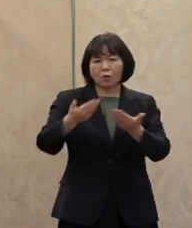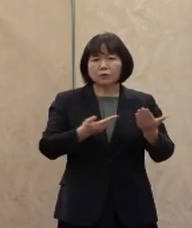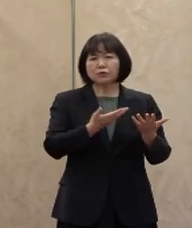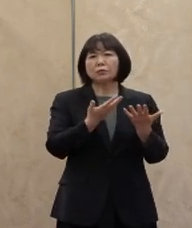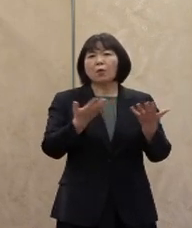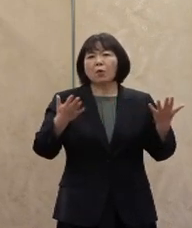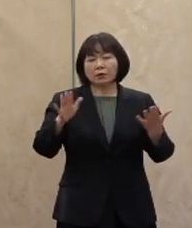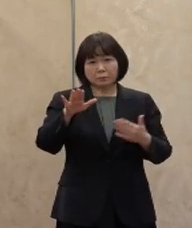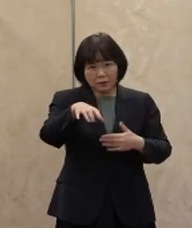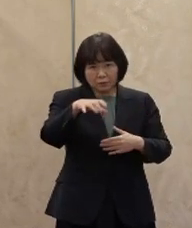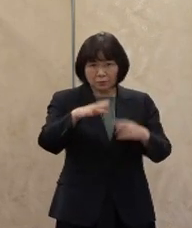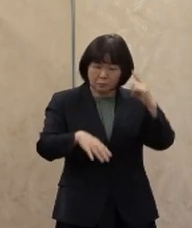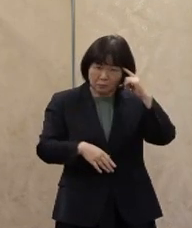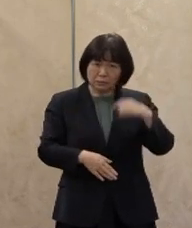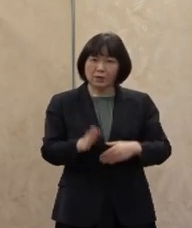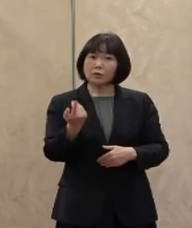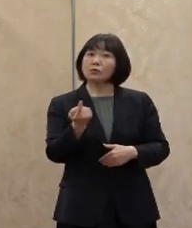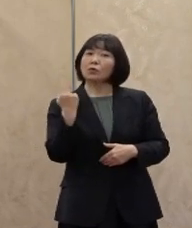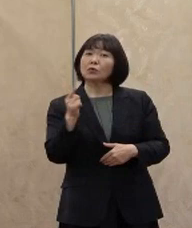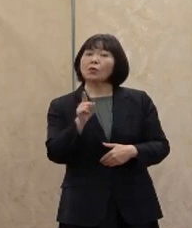、あの、